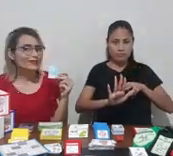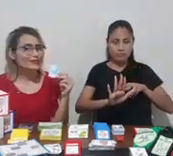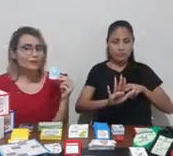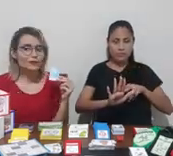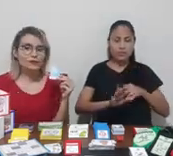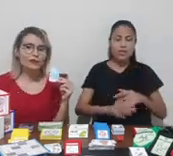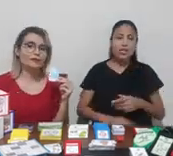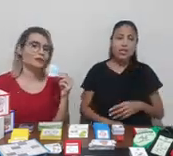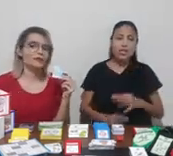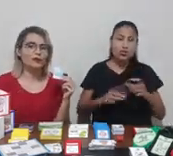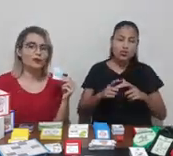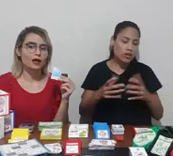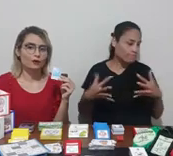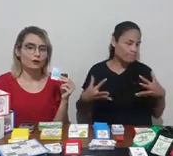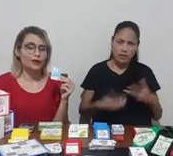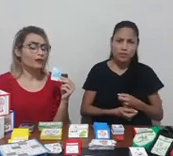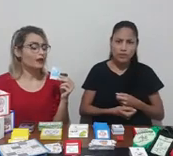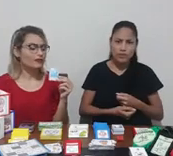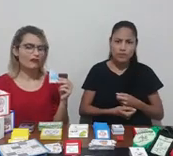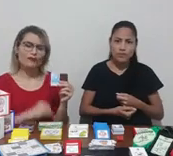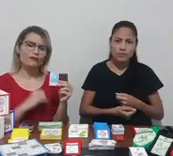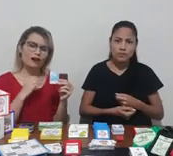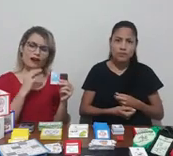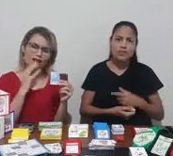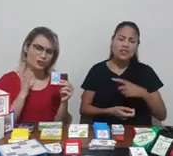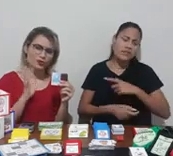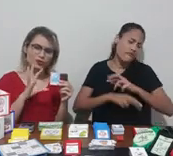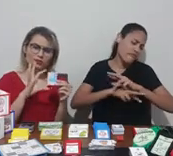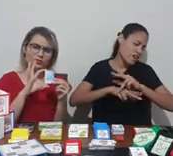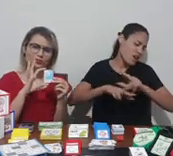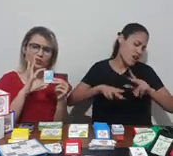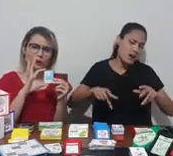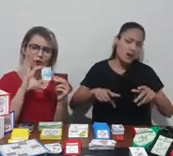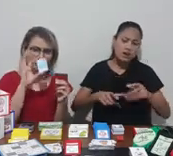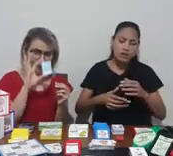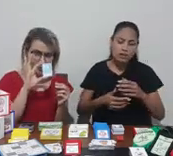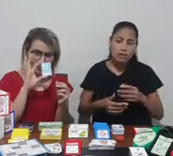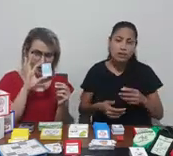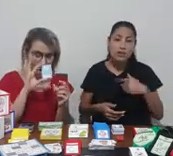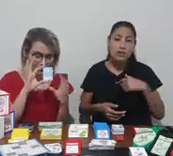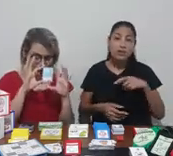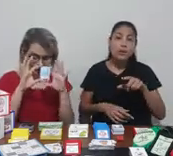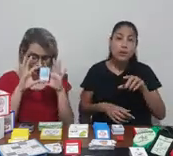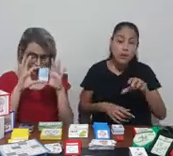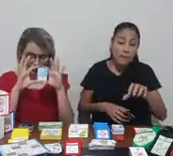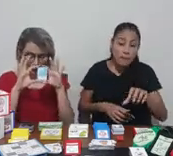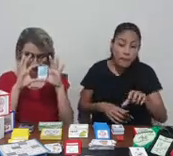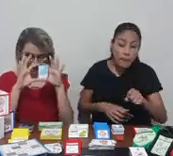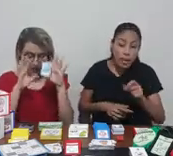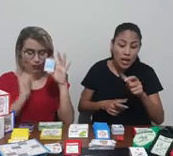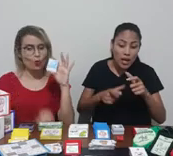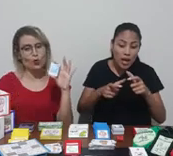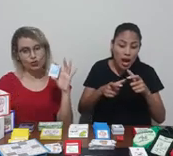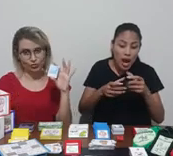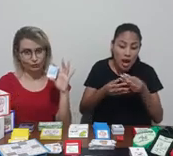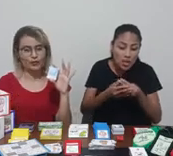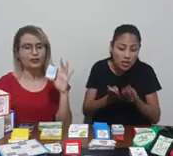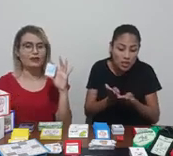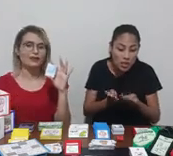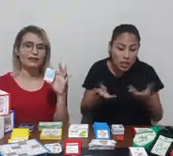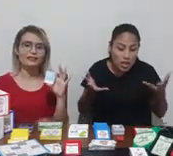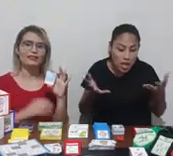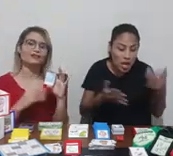é simplesmente sensacional. E ele vem com várias coisas, mas eu só peguei as cartas e utilizo até hoje,